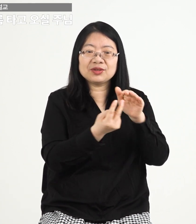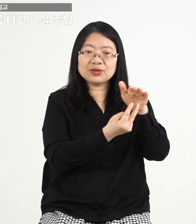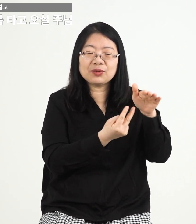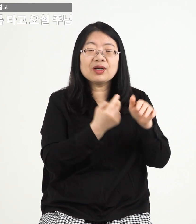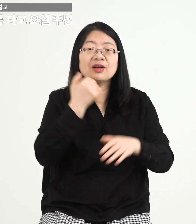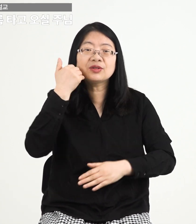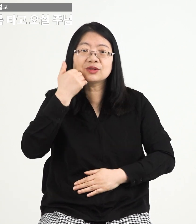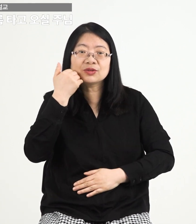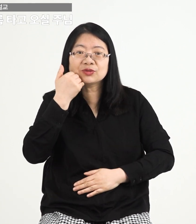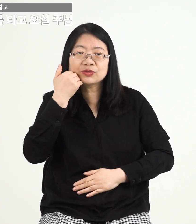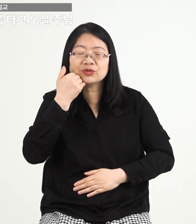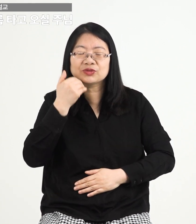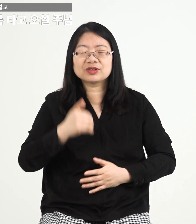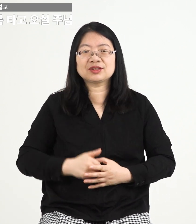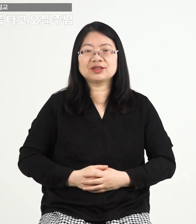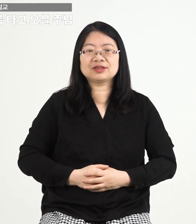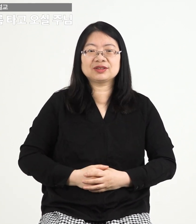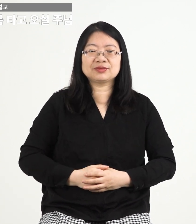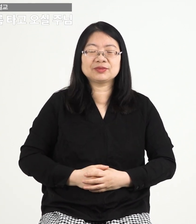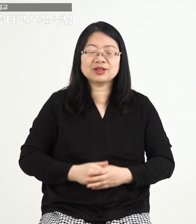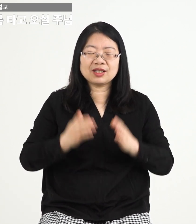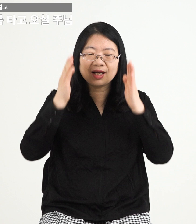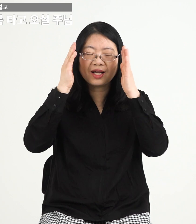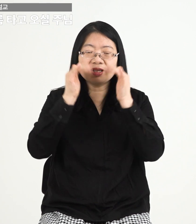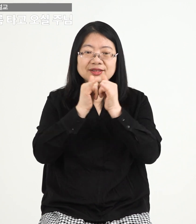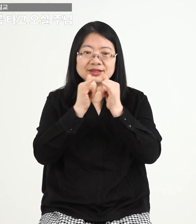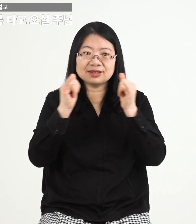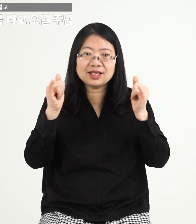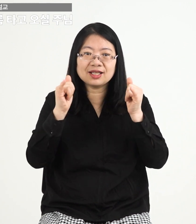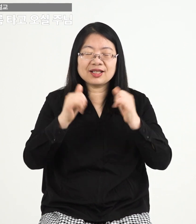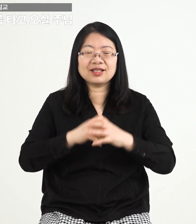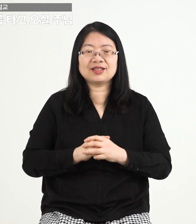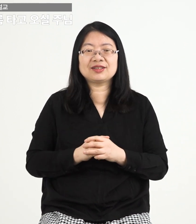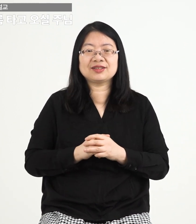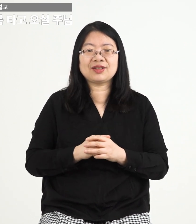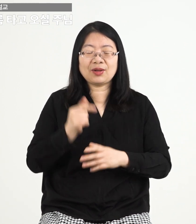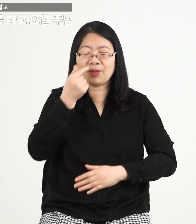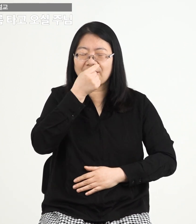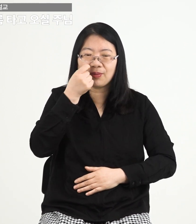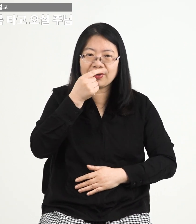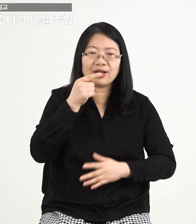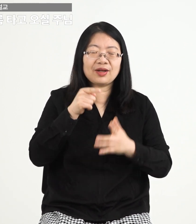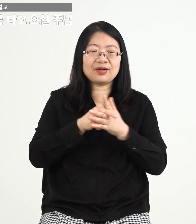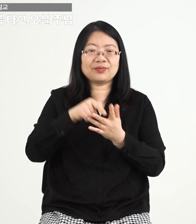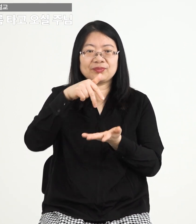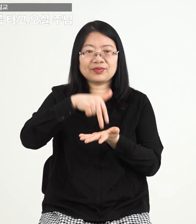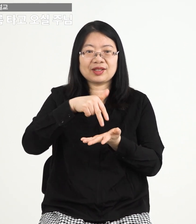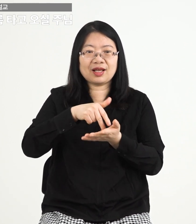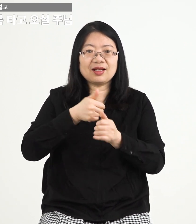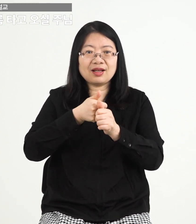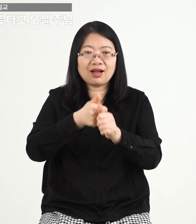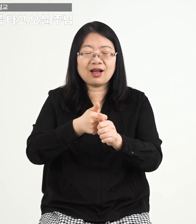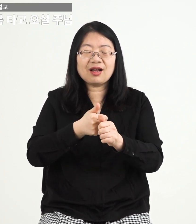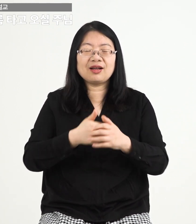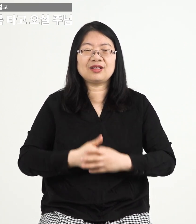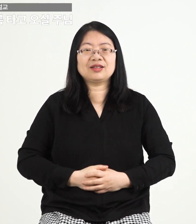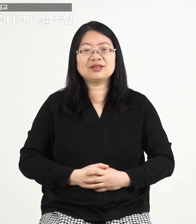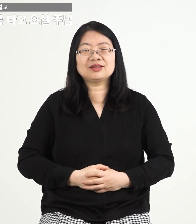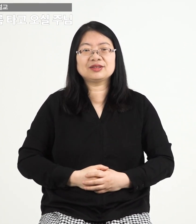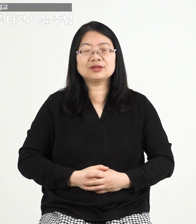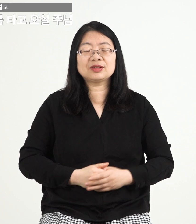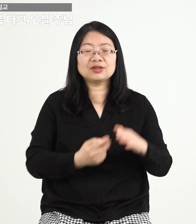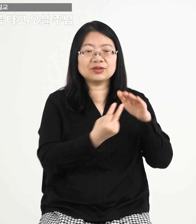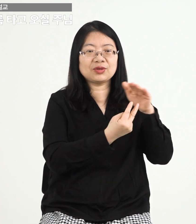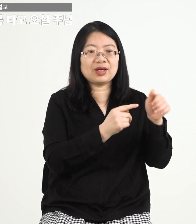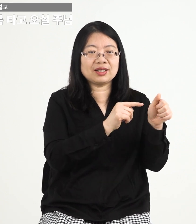누군가? 요한은 학자들의 정통한 견해를 따르자면 요한은